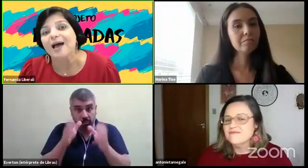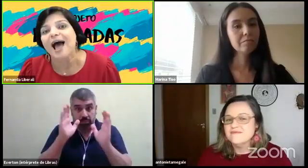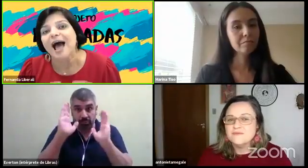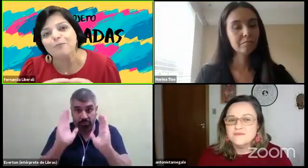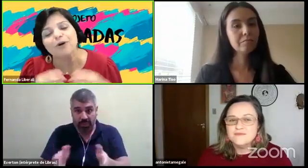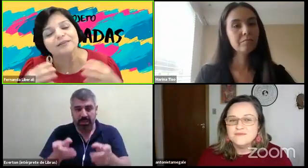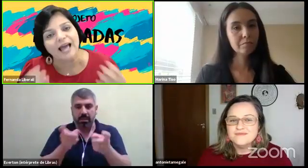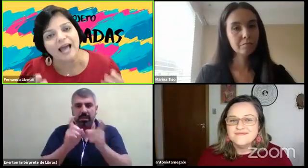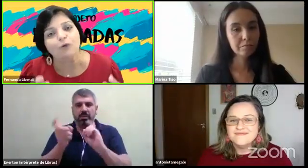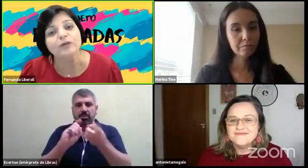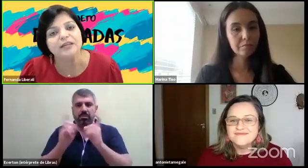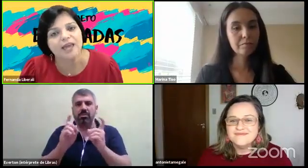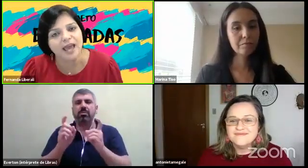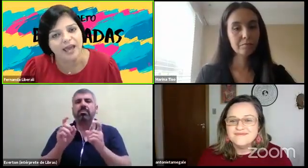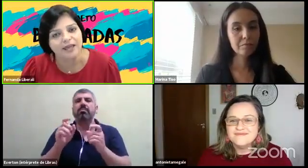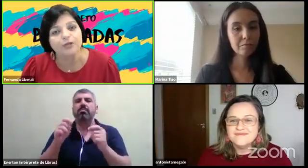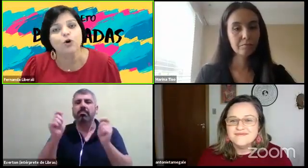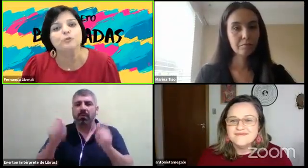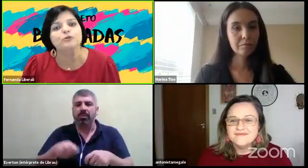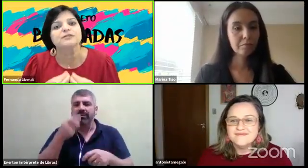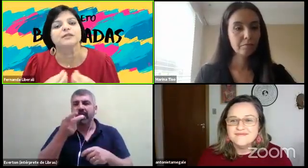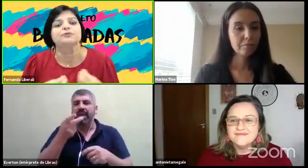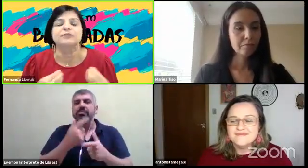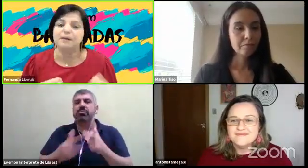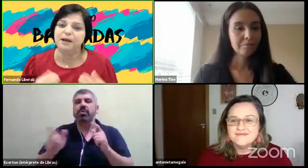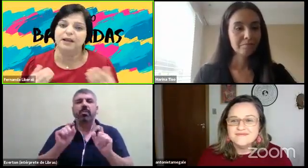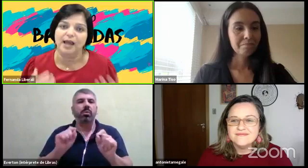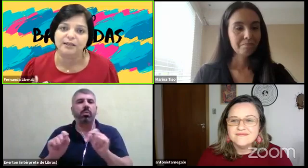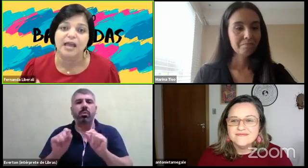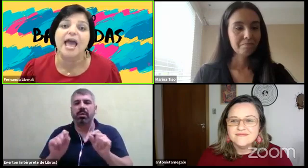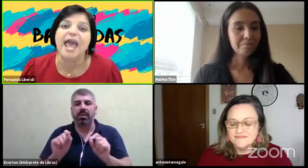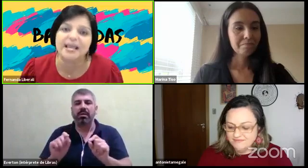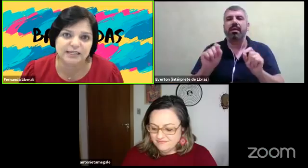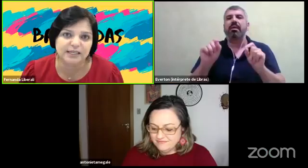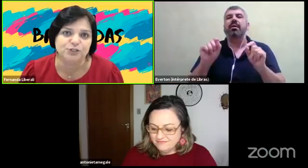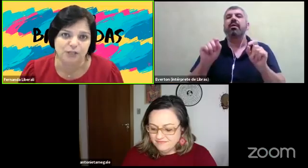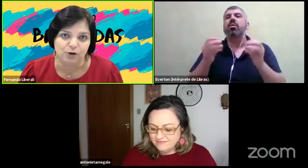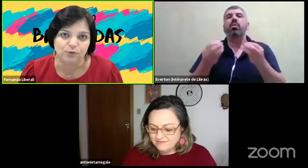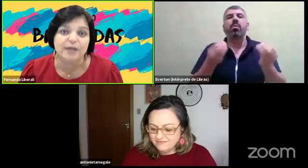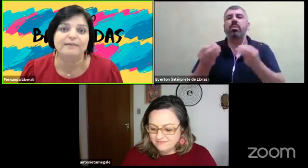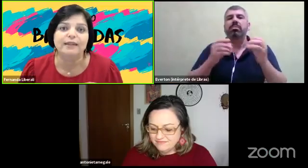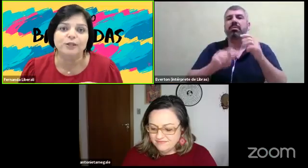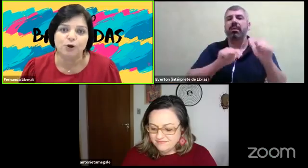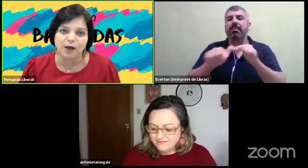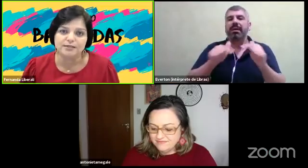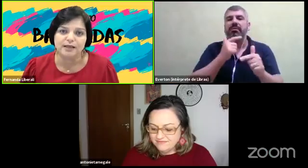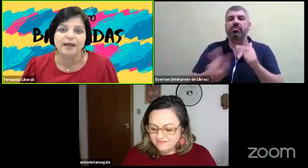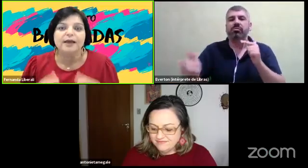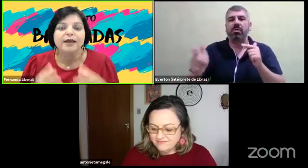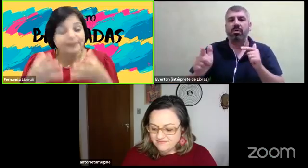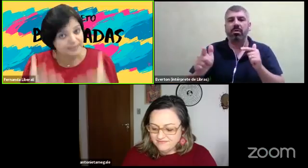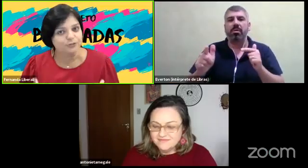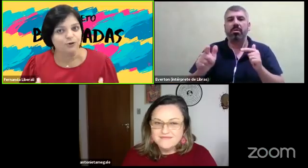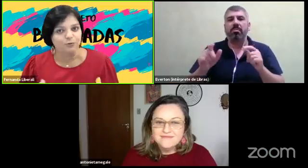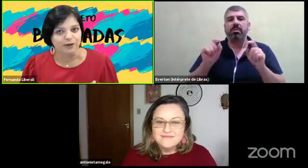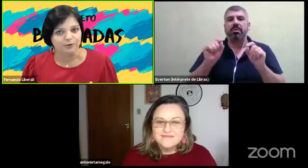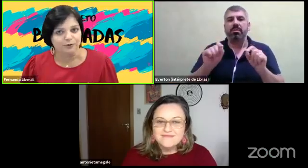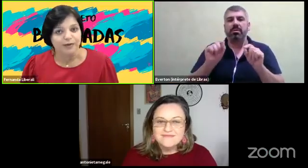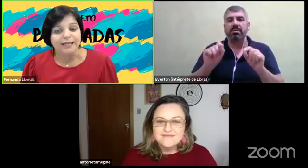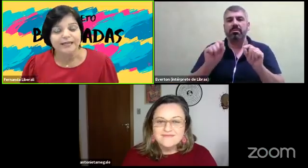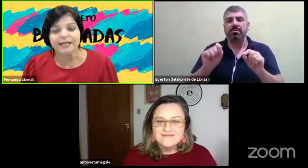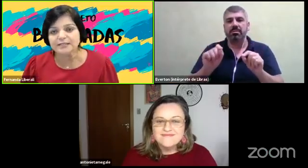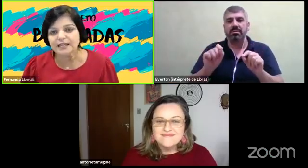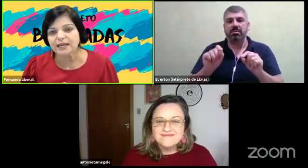então, abordar o que é e como está sendo trabalhado essa questão nesse